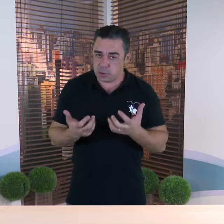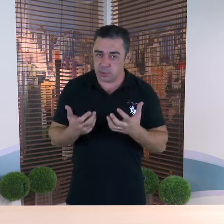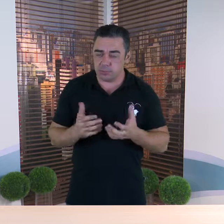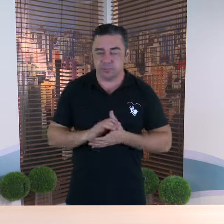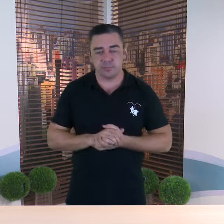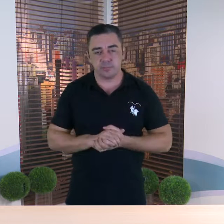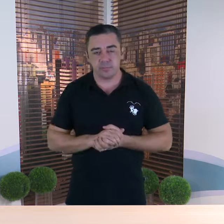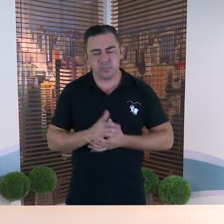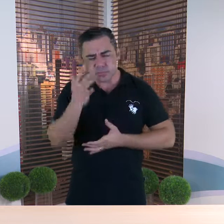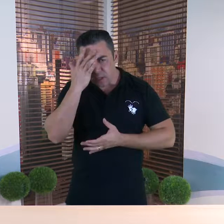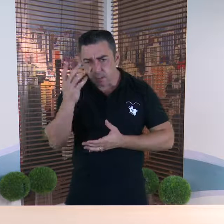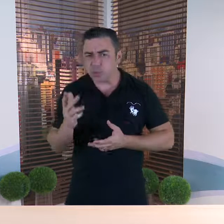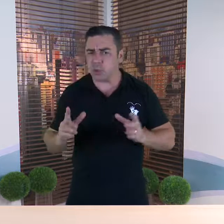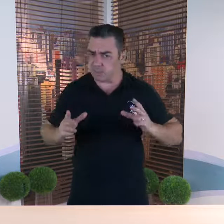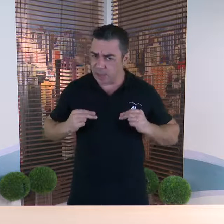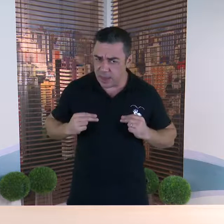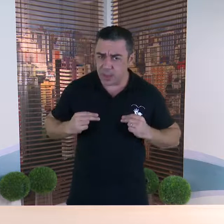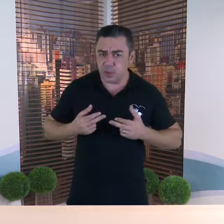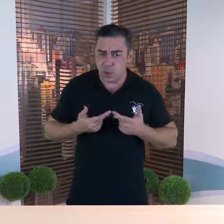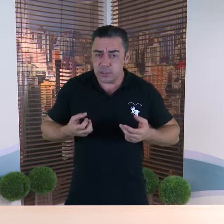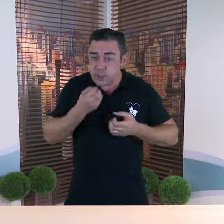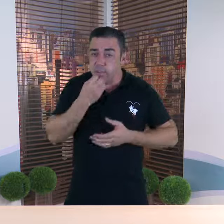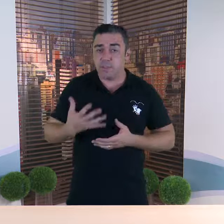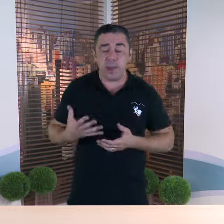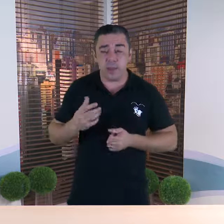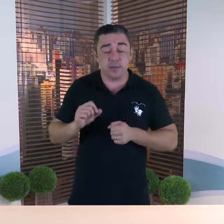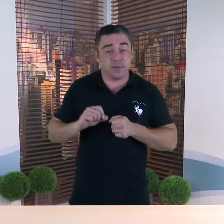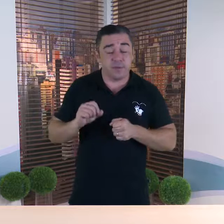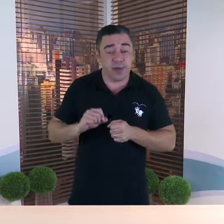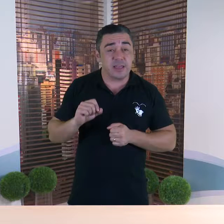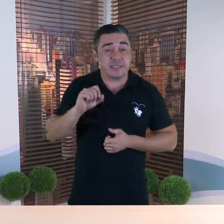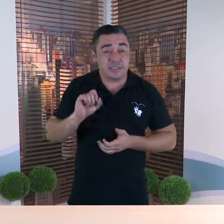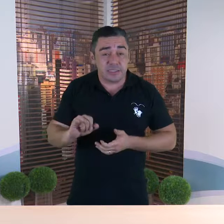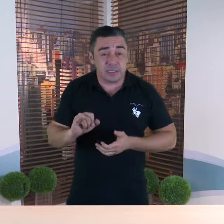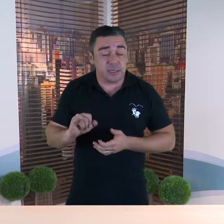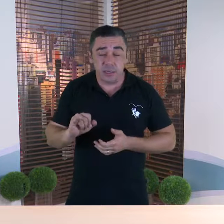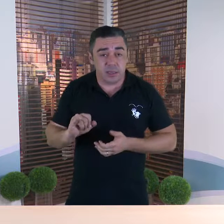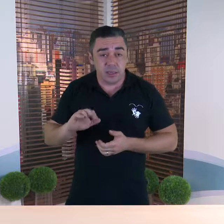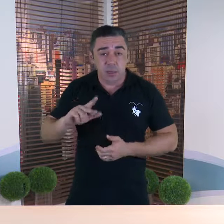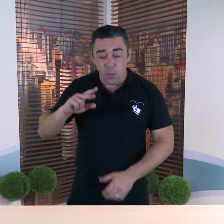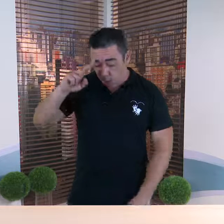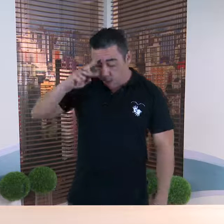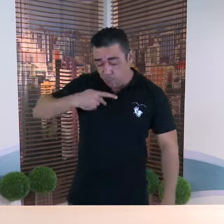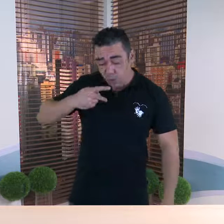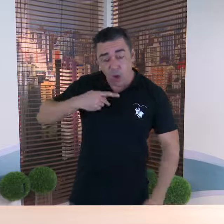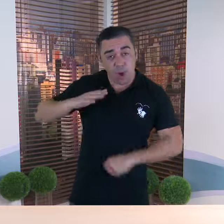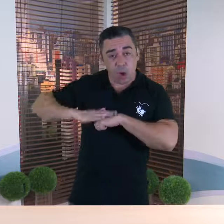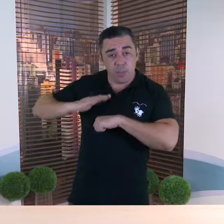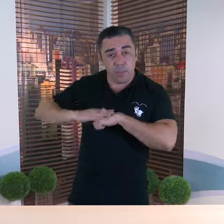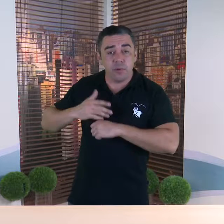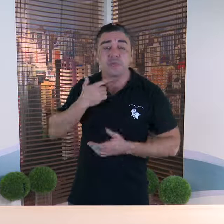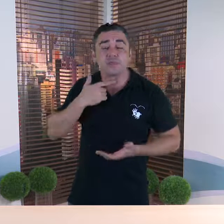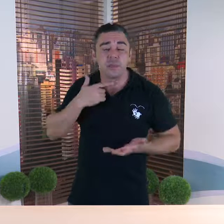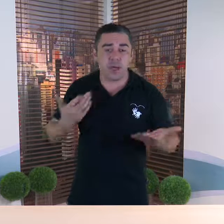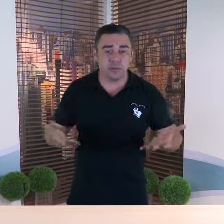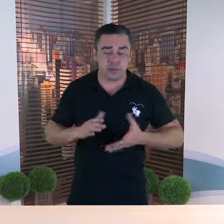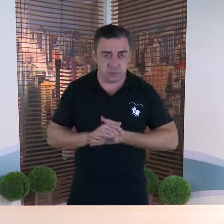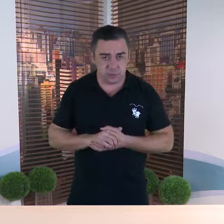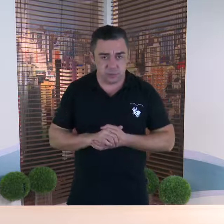querido. Ninguém merecerá recompensa pelo bem praticado se porventura isso não partiu da sua